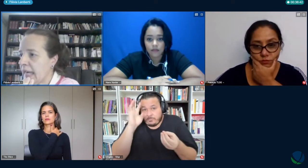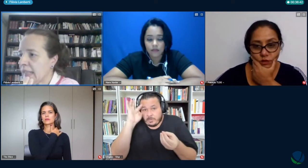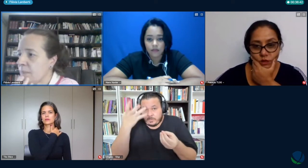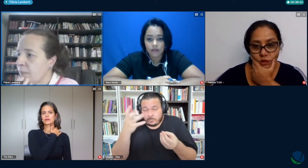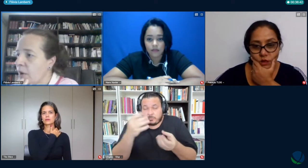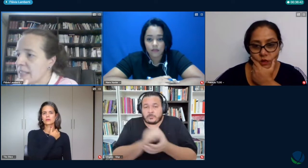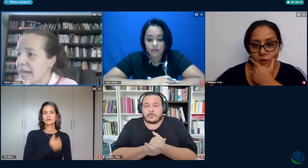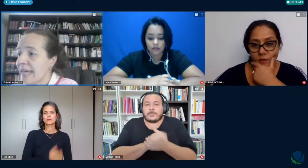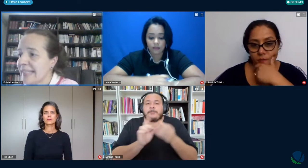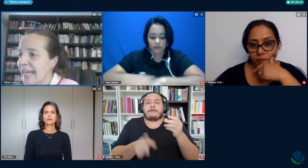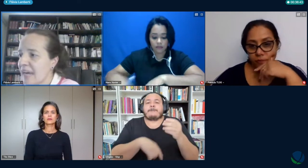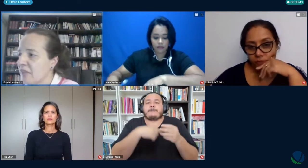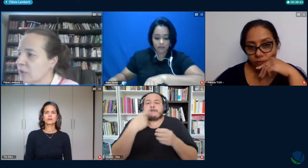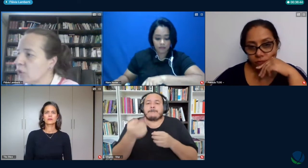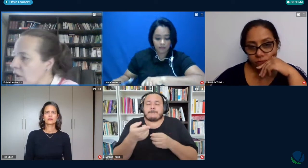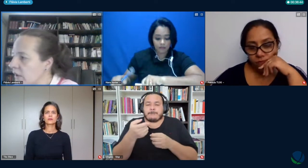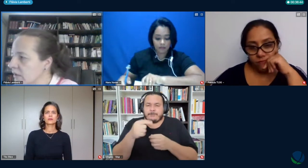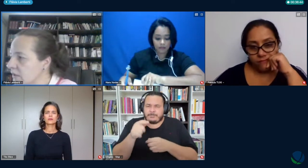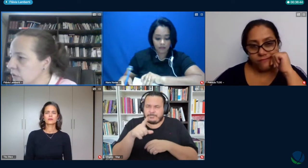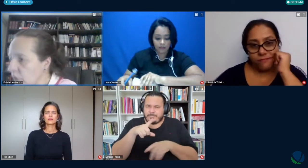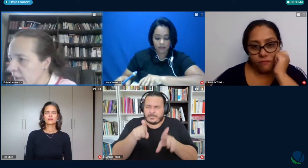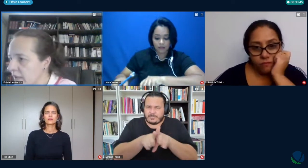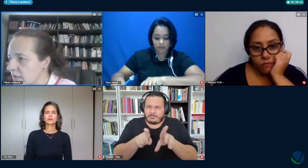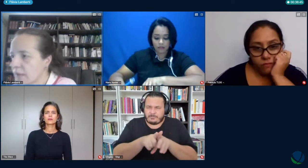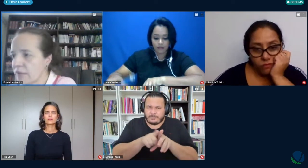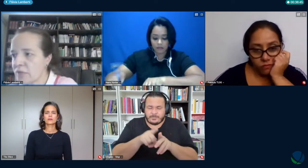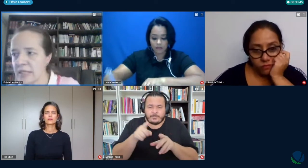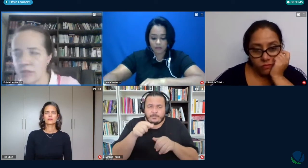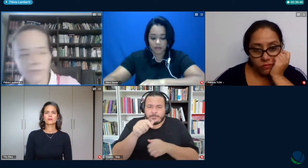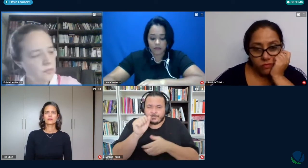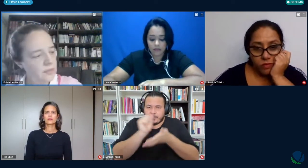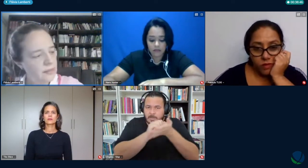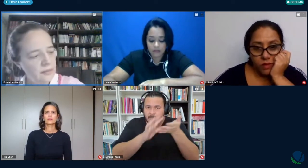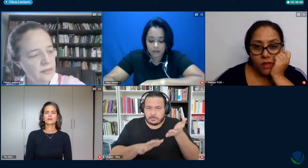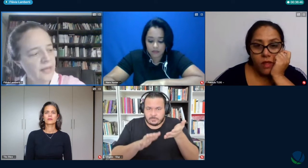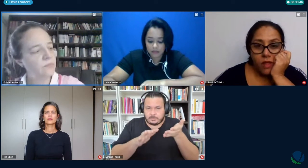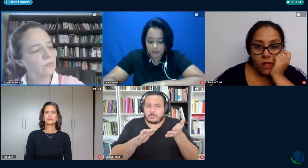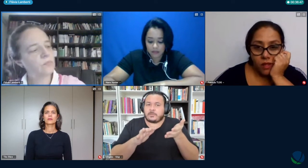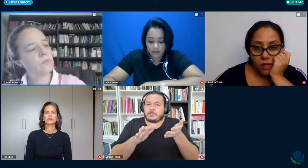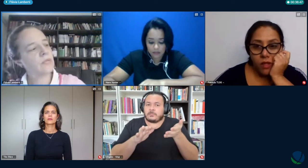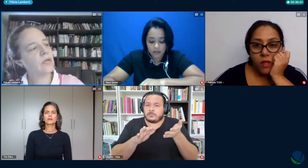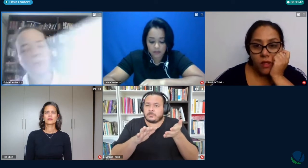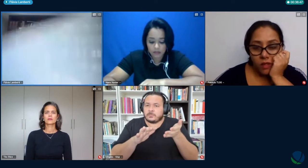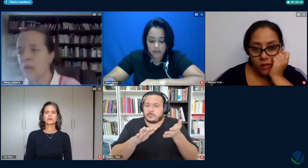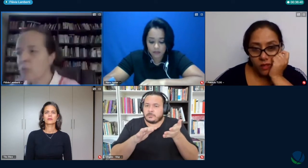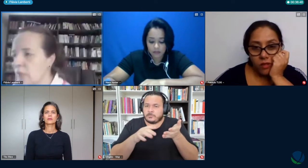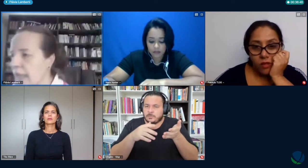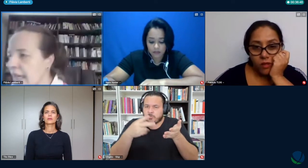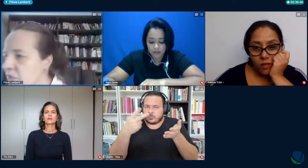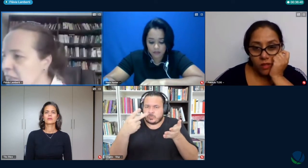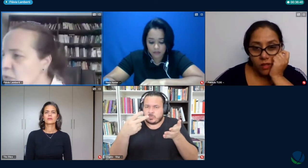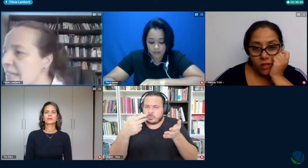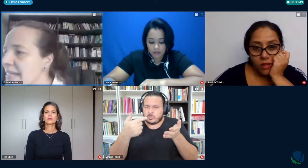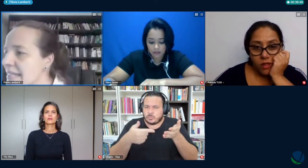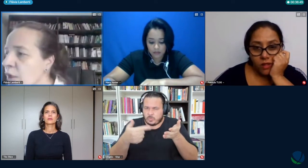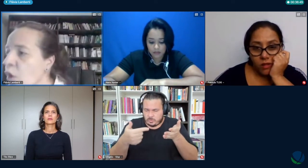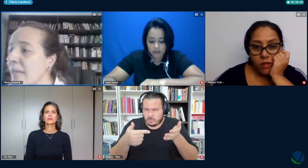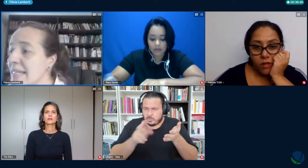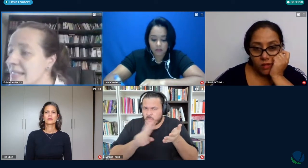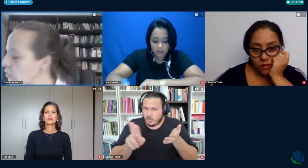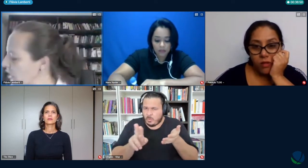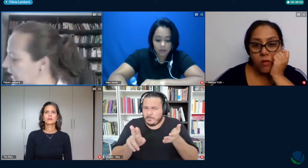É, depois, aí a tarefa 2, vocês, né, denominam